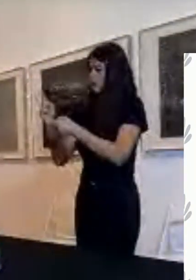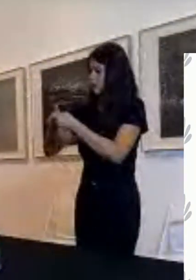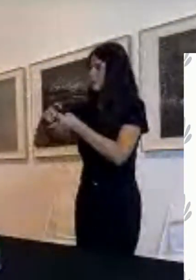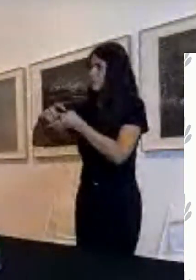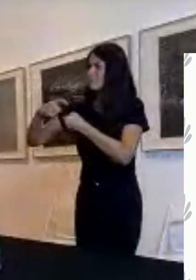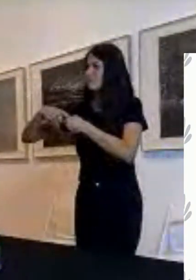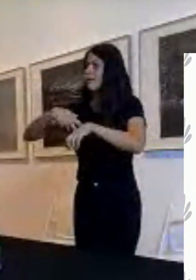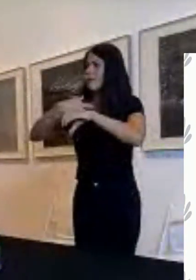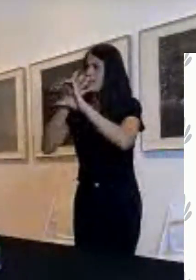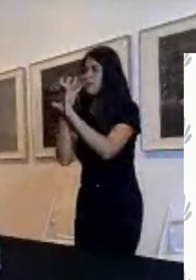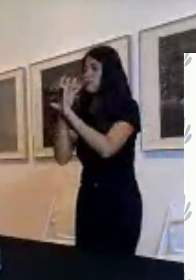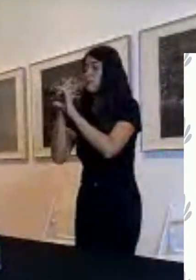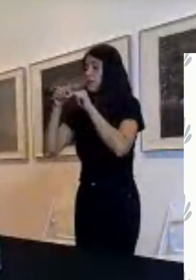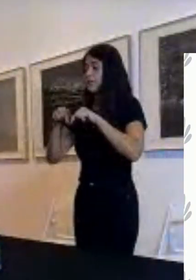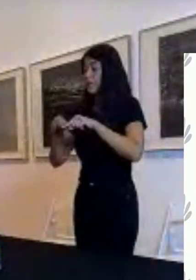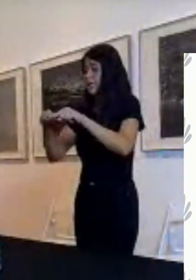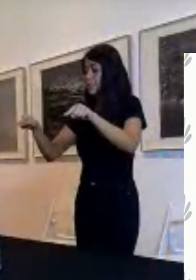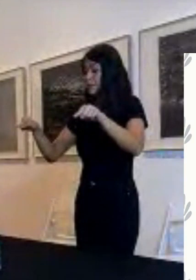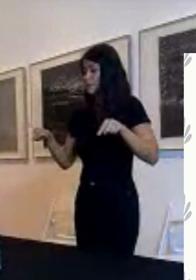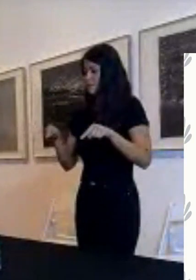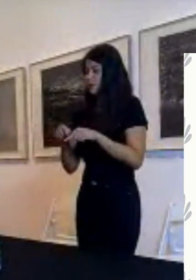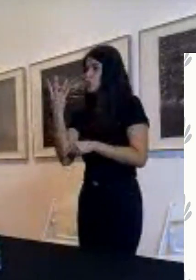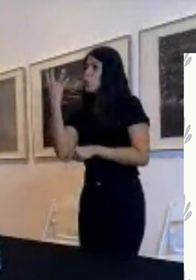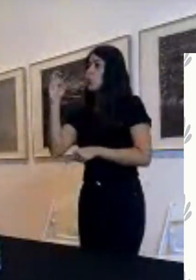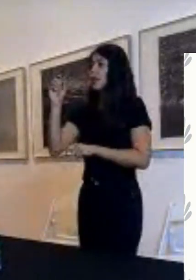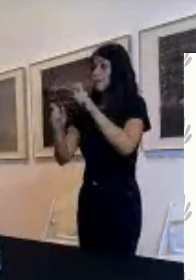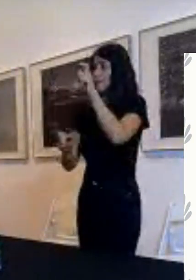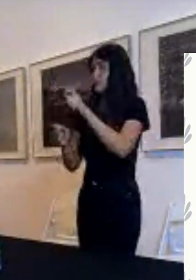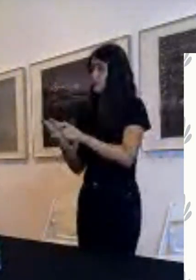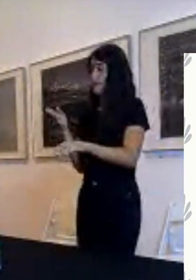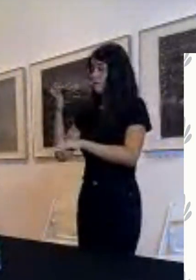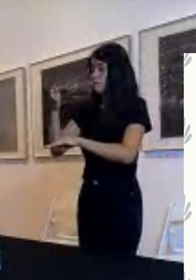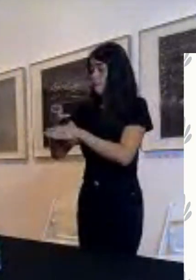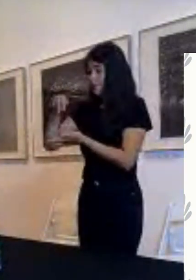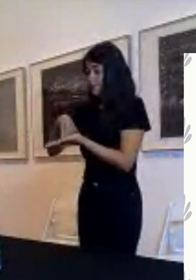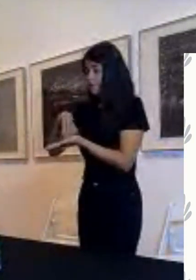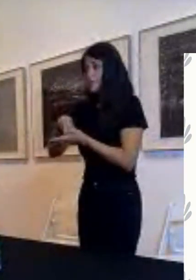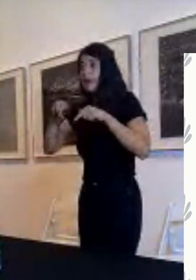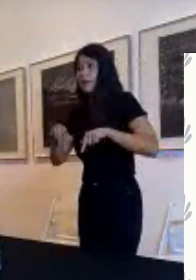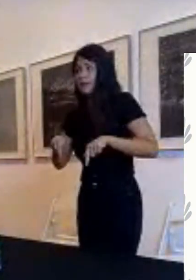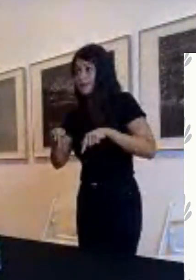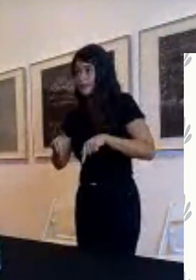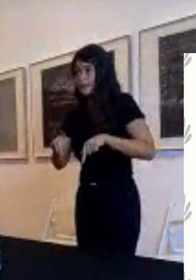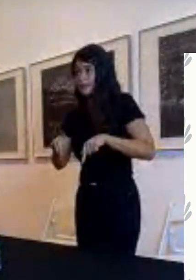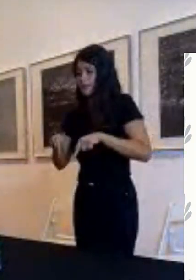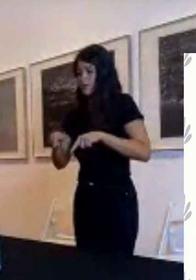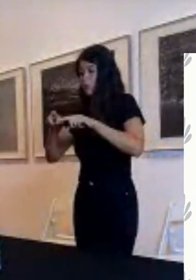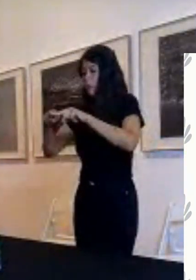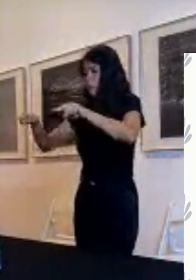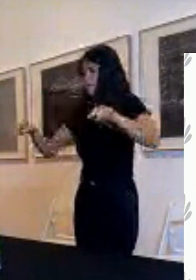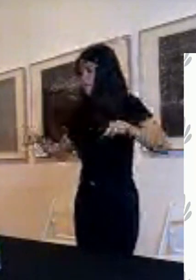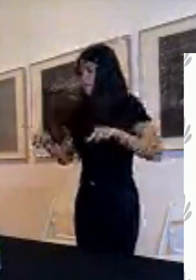de un espacio, ¿verdad?, con 40 personas presencial aquí, en torno a